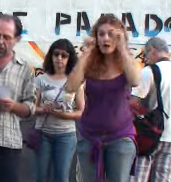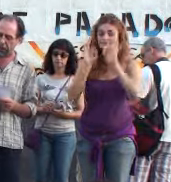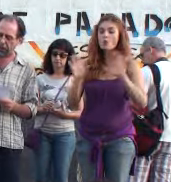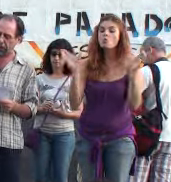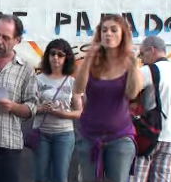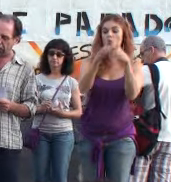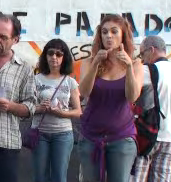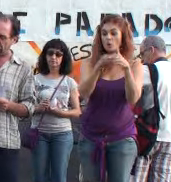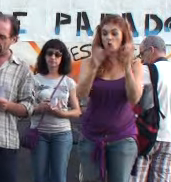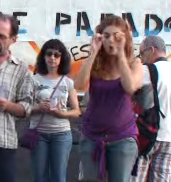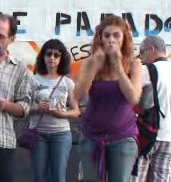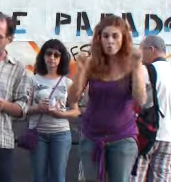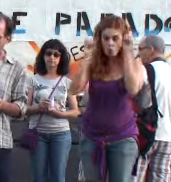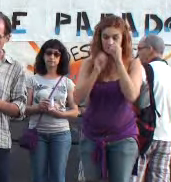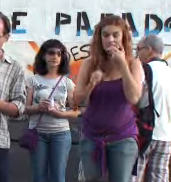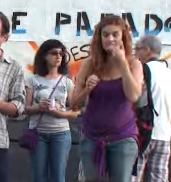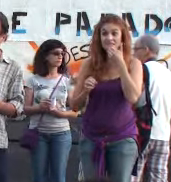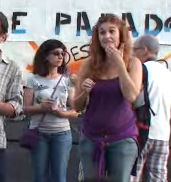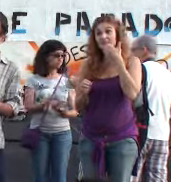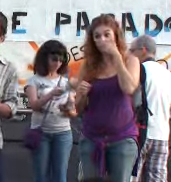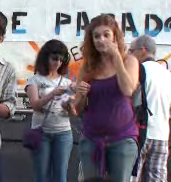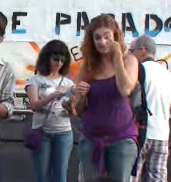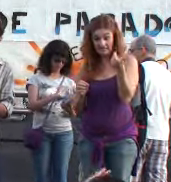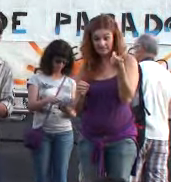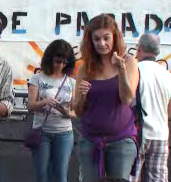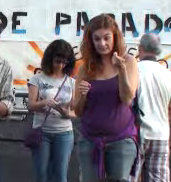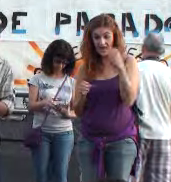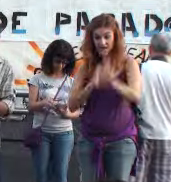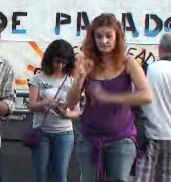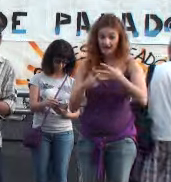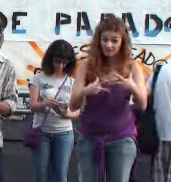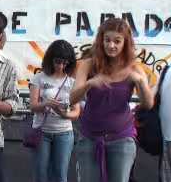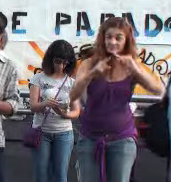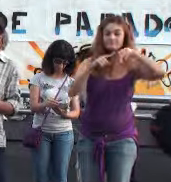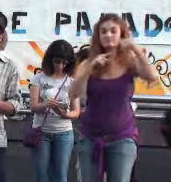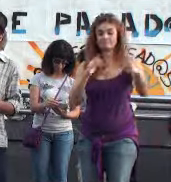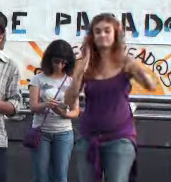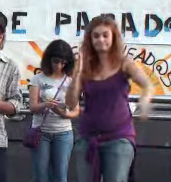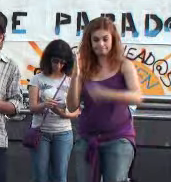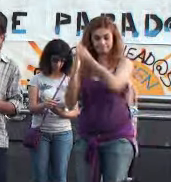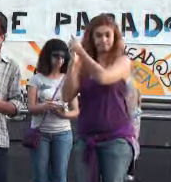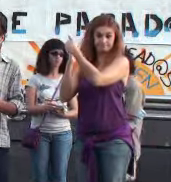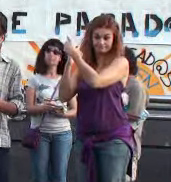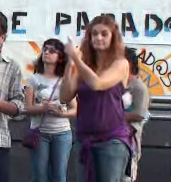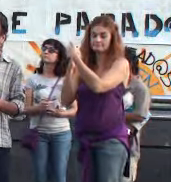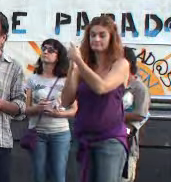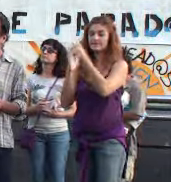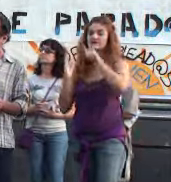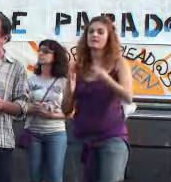podéis incorporar si queréis anotar vuestro correo al final de la asamblea, y podéis acceder a los enlaces